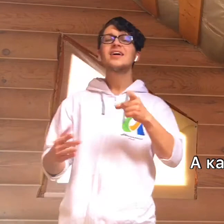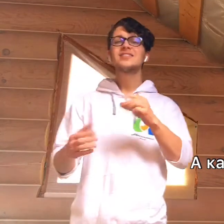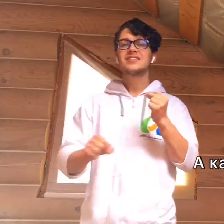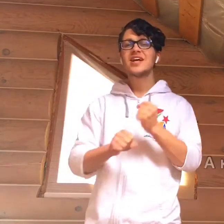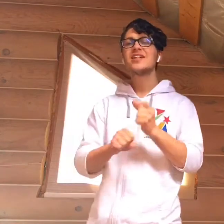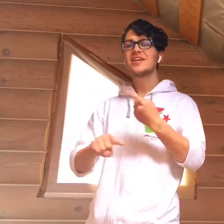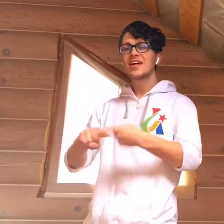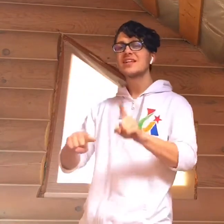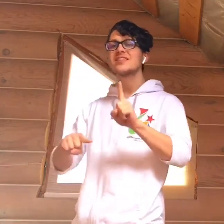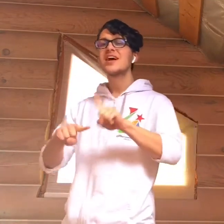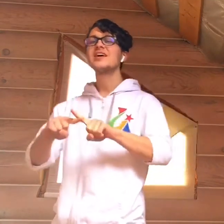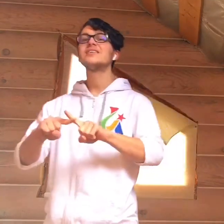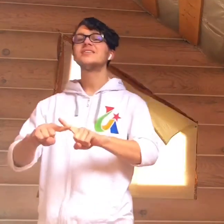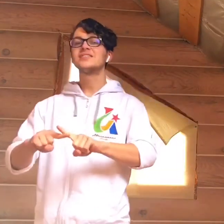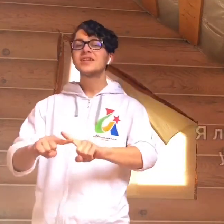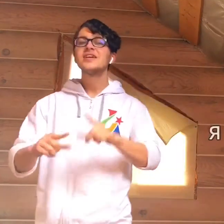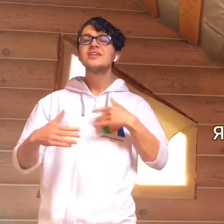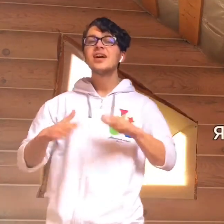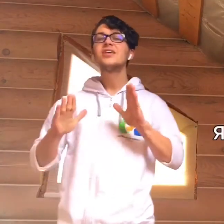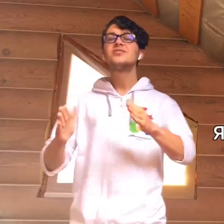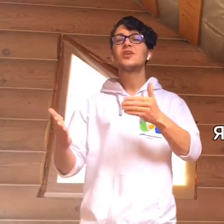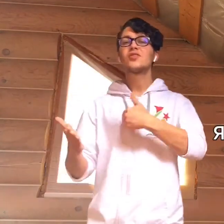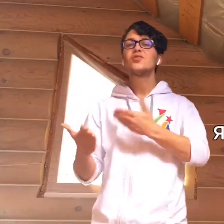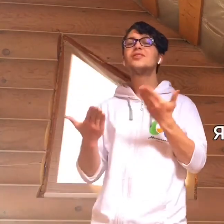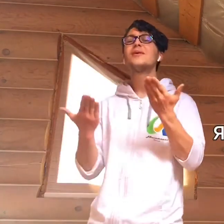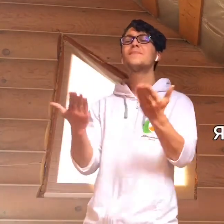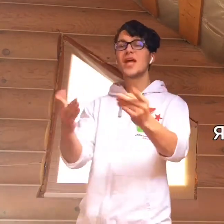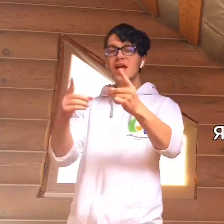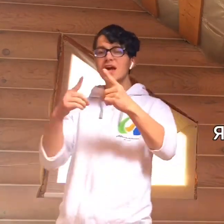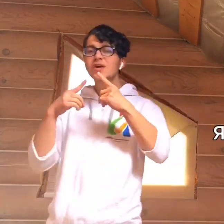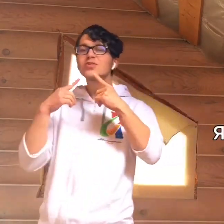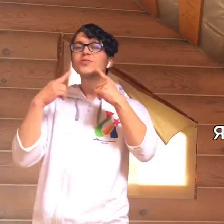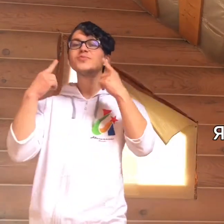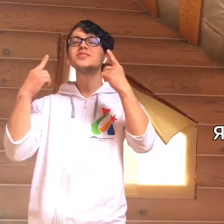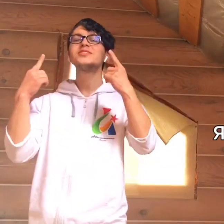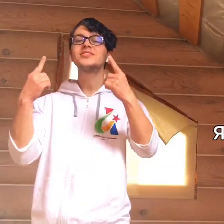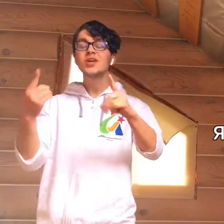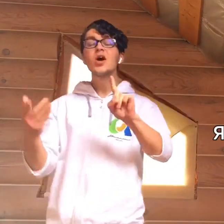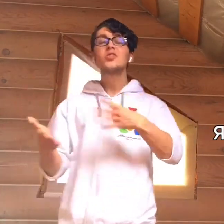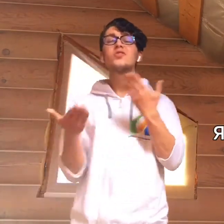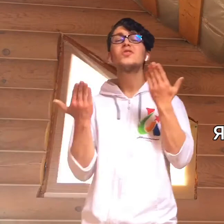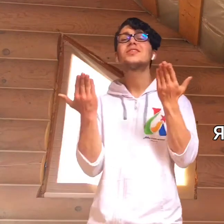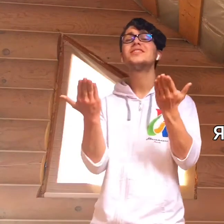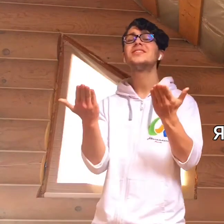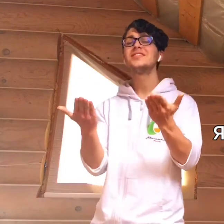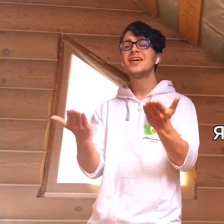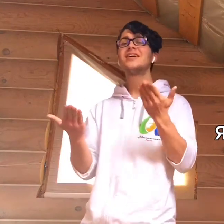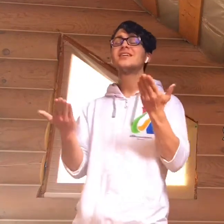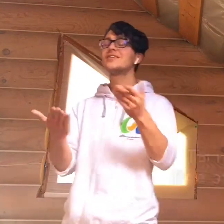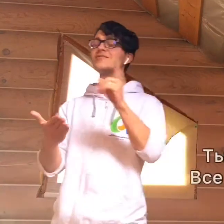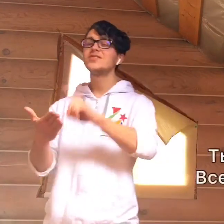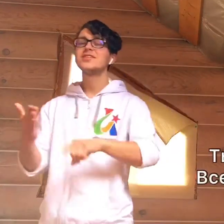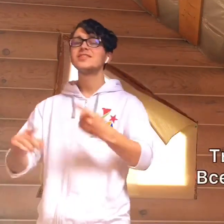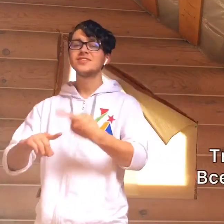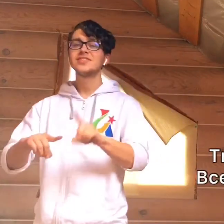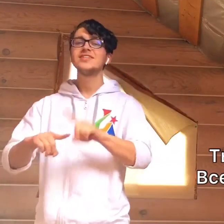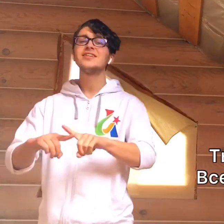сделать это? Я лишь хочу тебе улыбнуться. Но ты не веришь в эти все